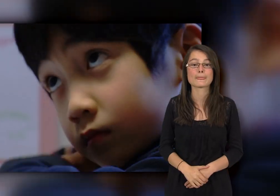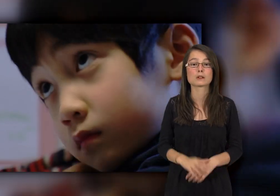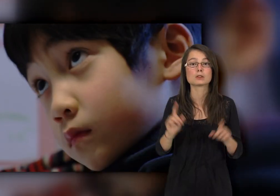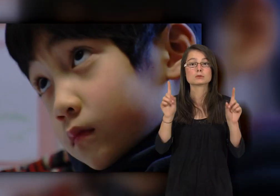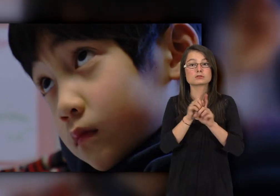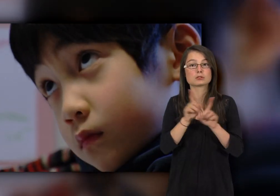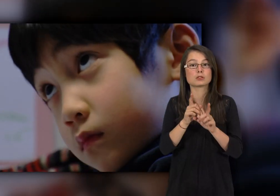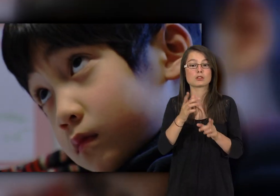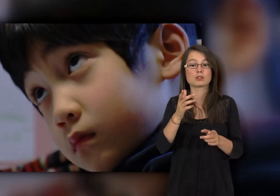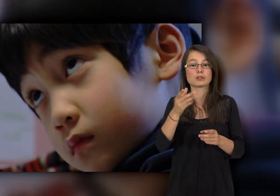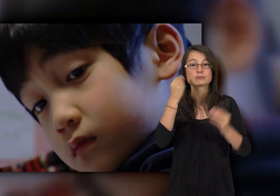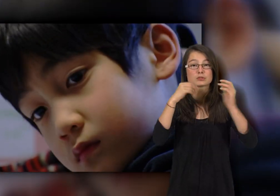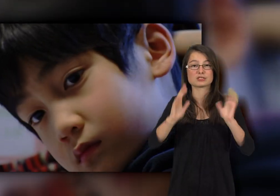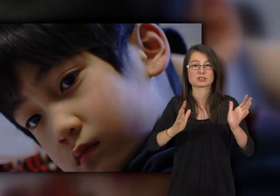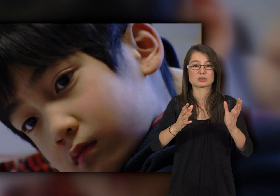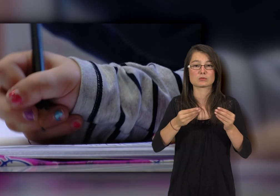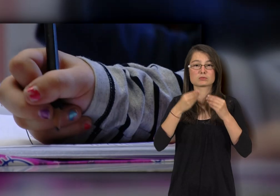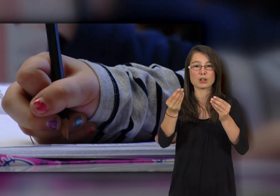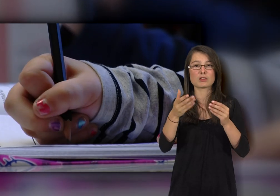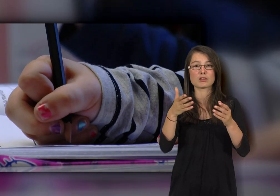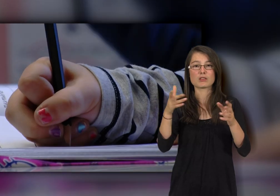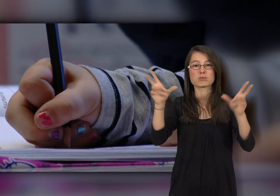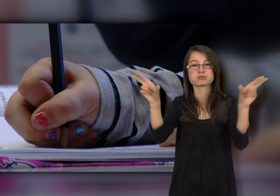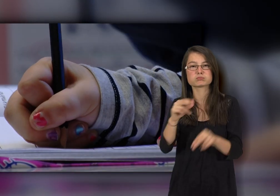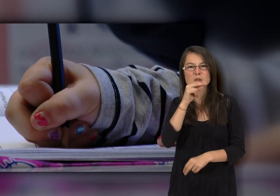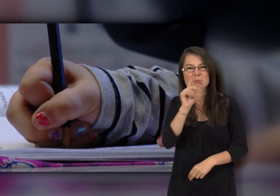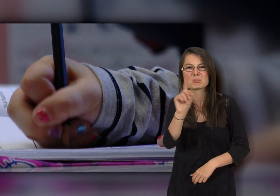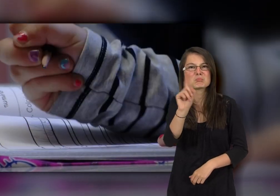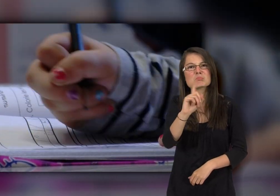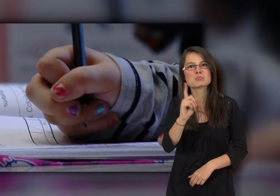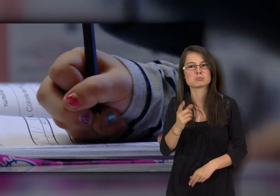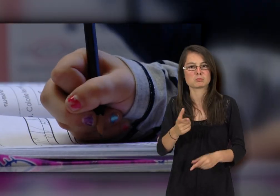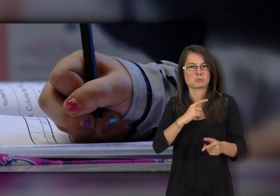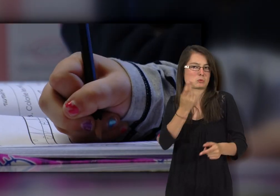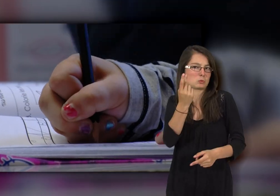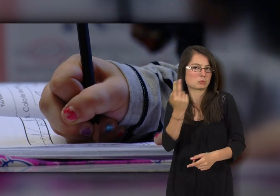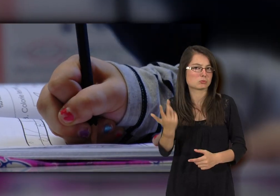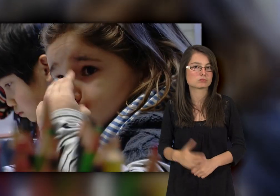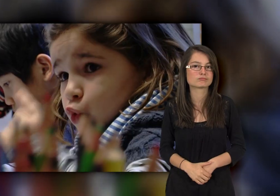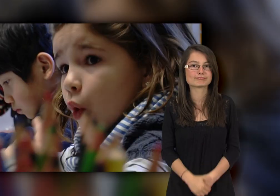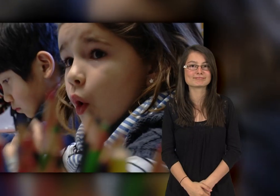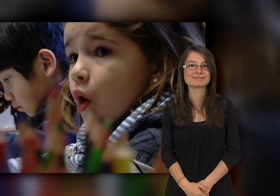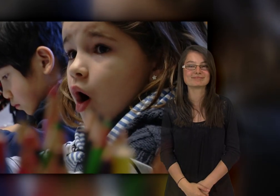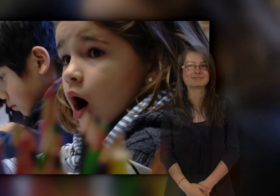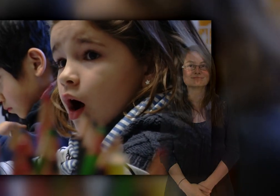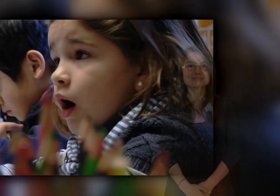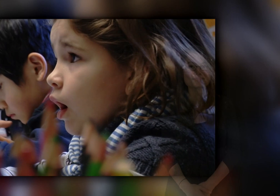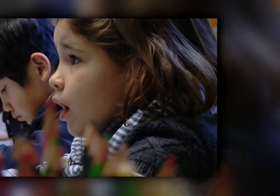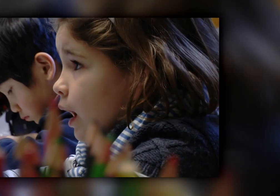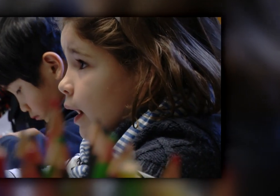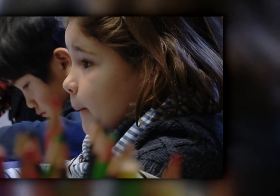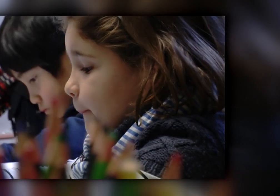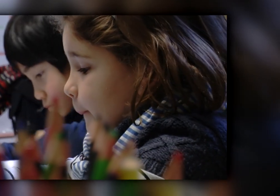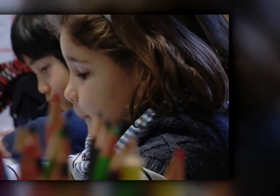une hauteur vertigineuse, et avec, dans ses mains, un grand bâton, qui lui permet de garder son équilibre. Bon ben,